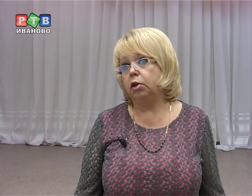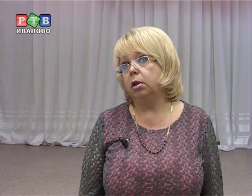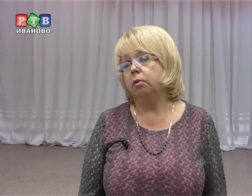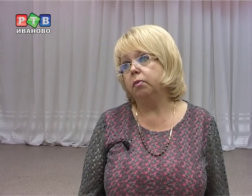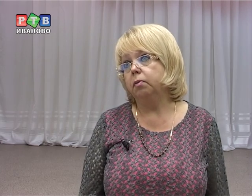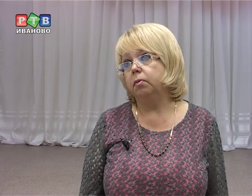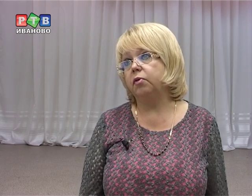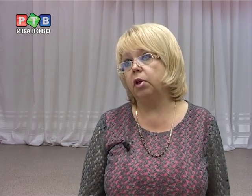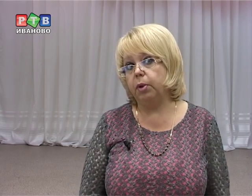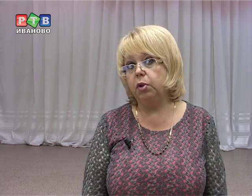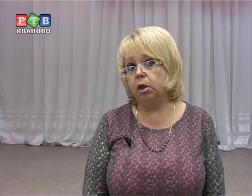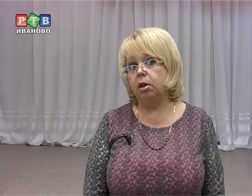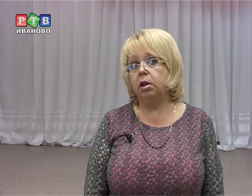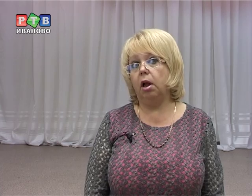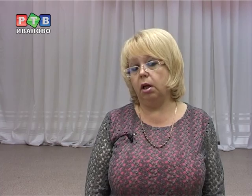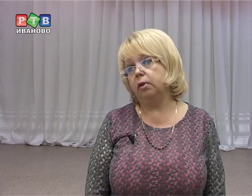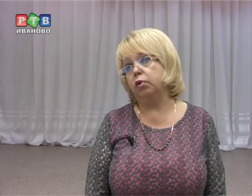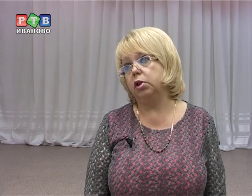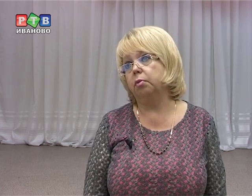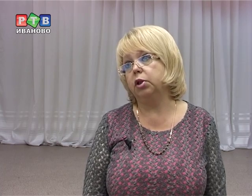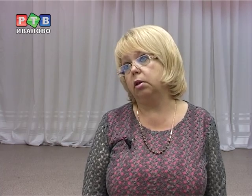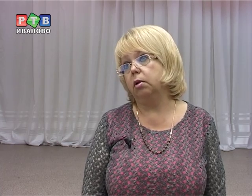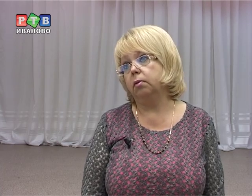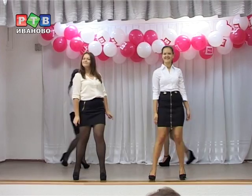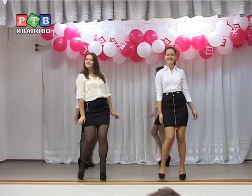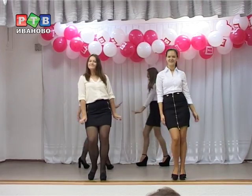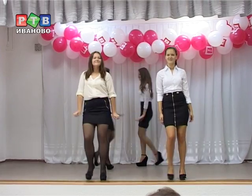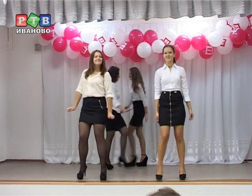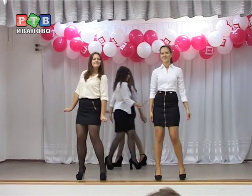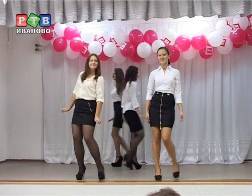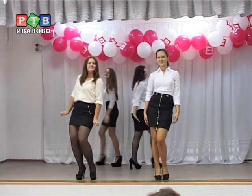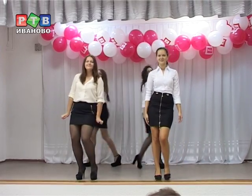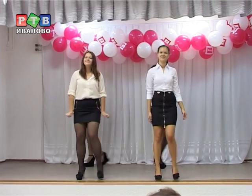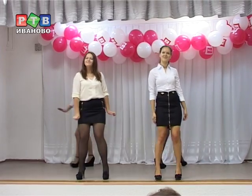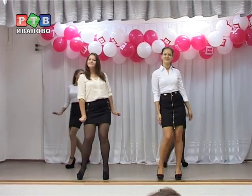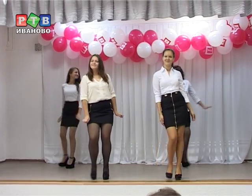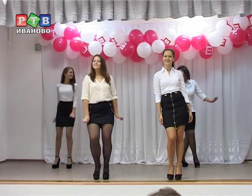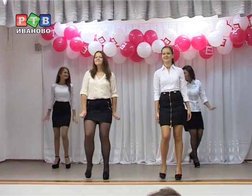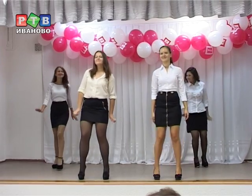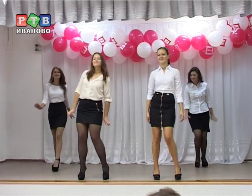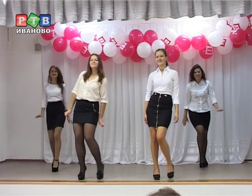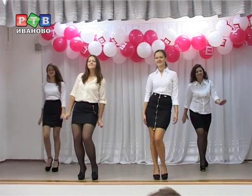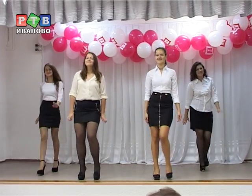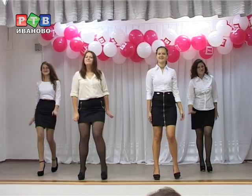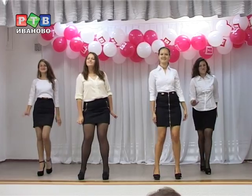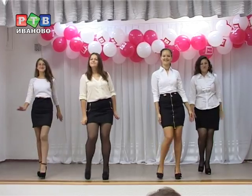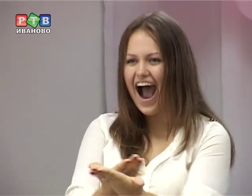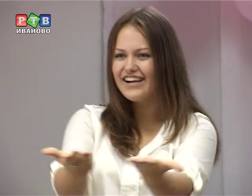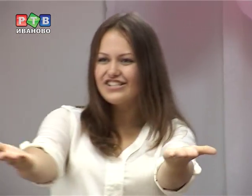что сфера применения их талантов очень обширна. Оля Тимофеева учится в школе-интернате с первого класса. В этом году